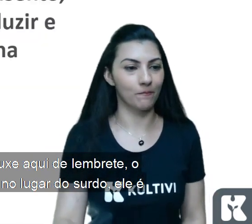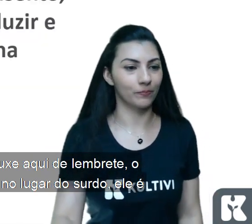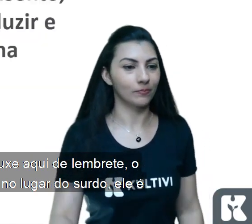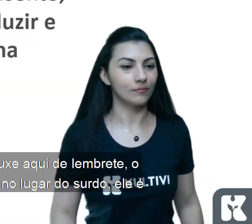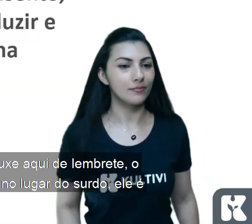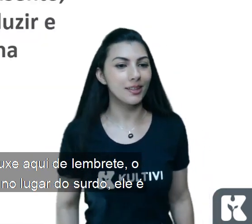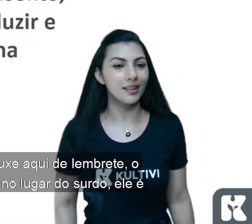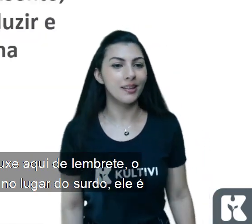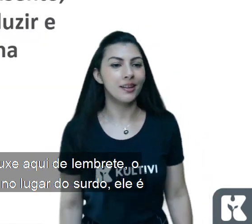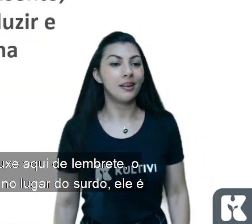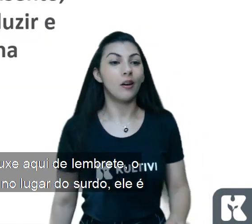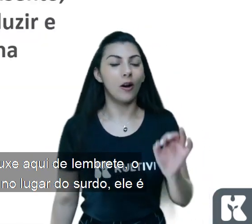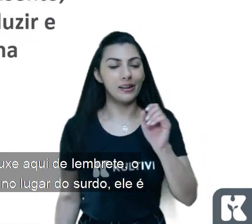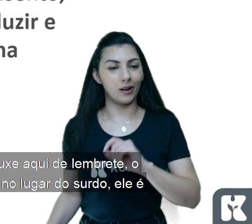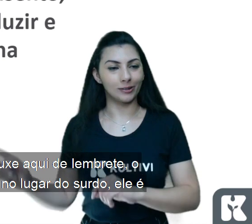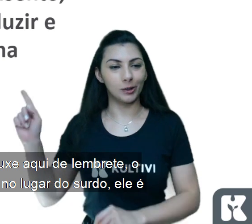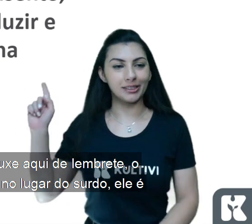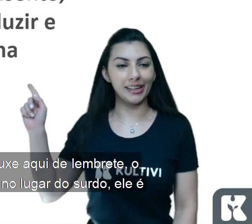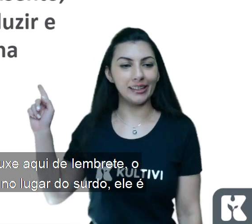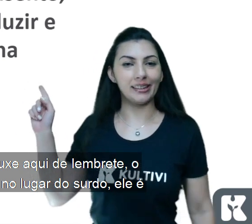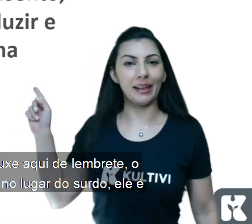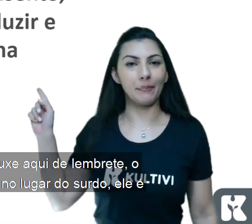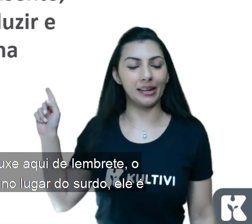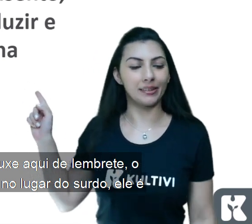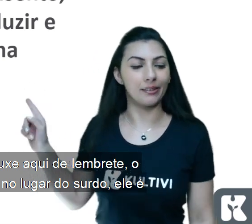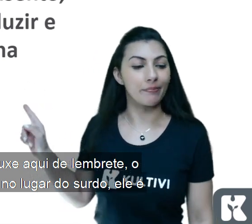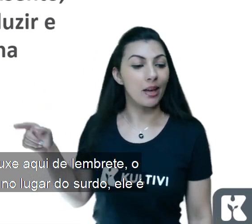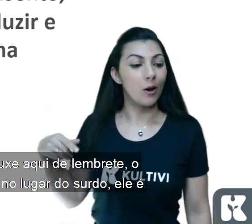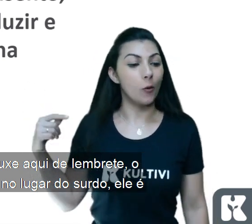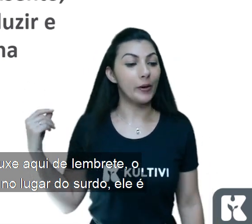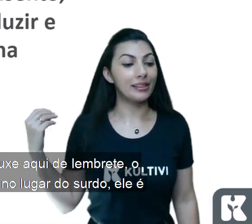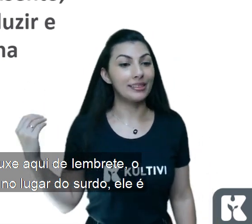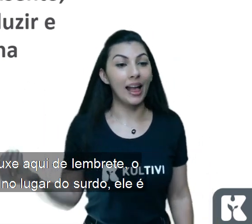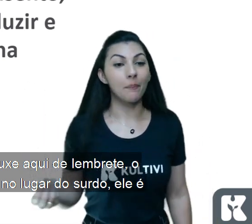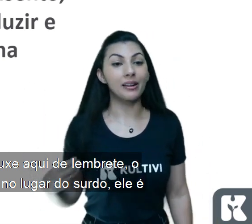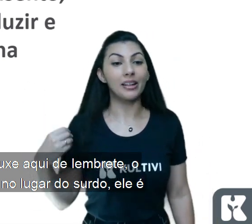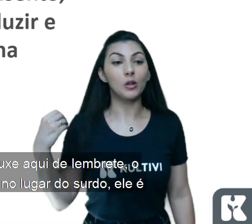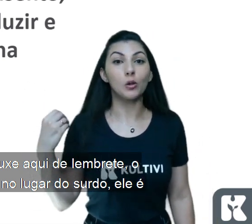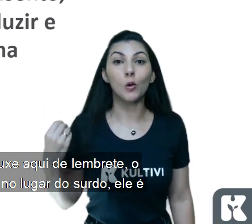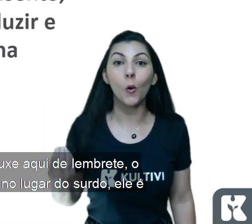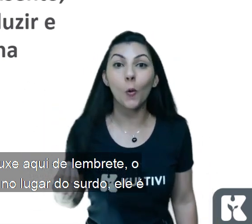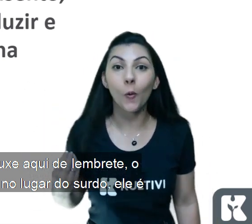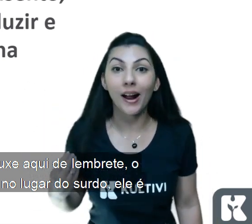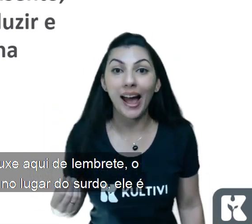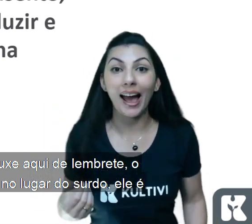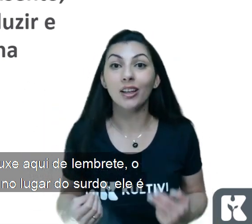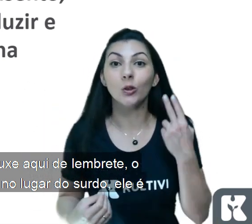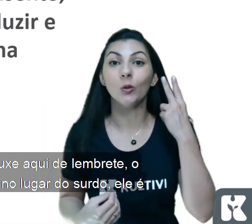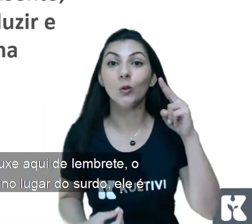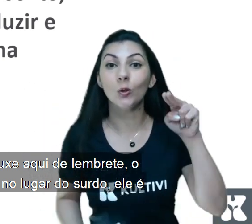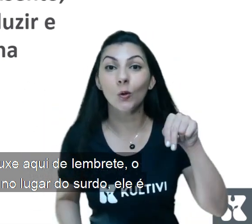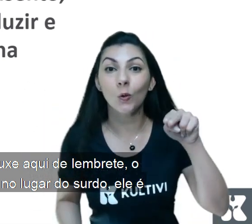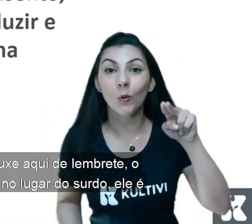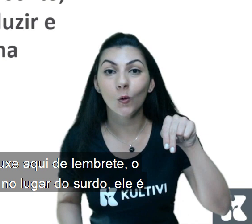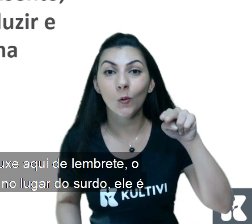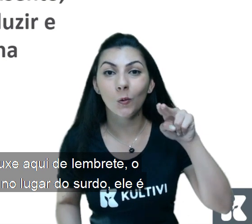Muito bom. Olha, ó, trouxe aqui de lembrete. O intérprete nunca